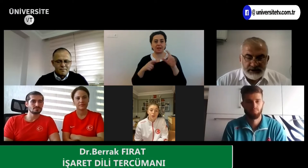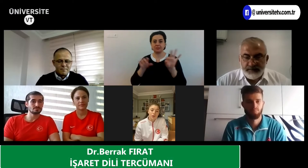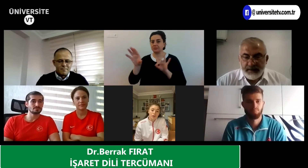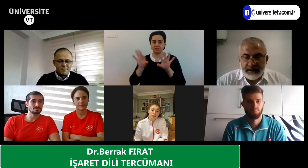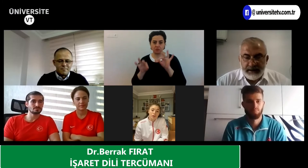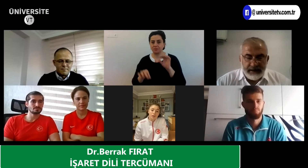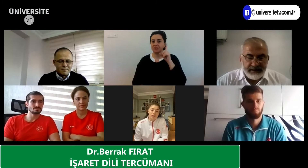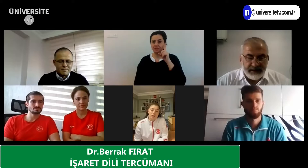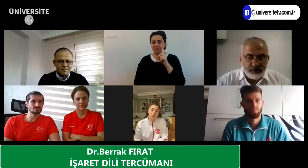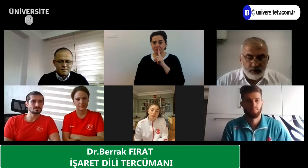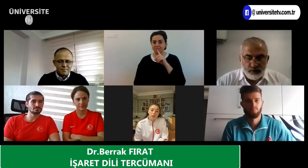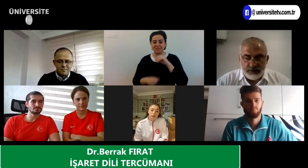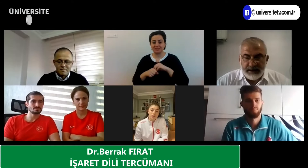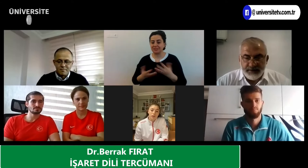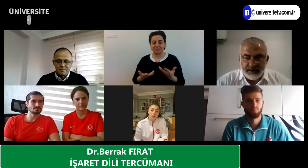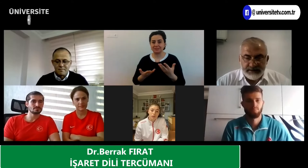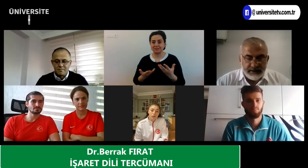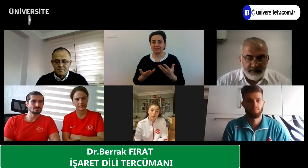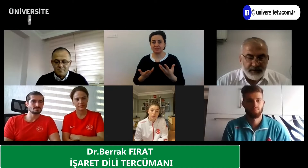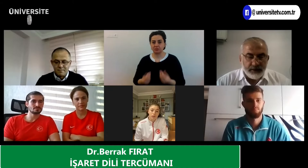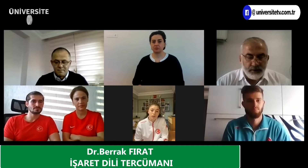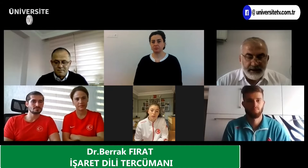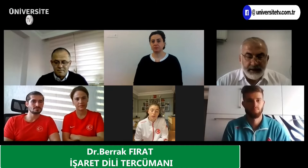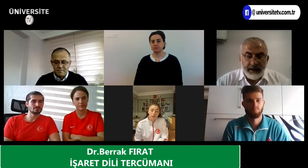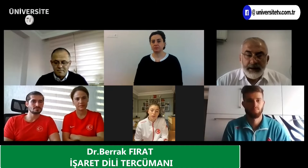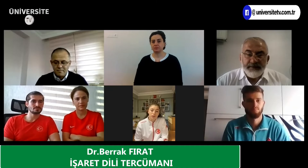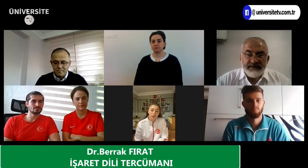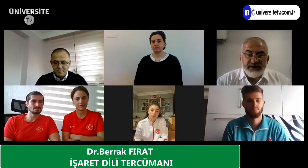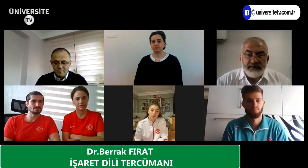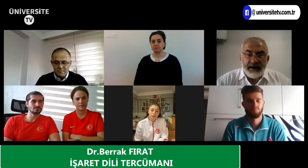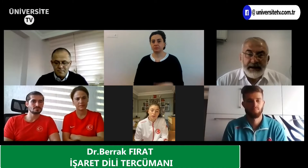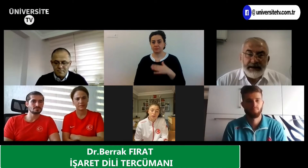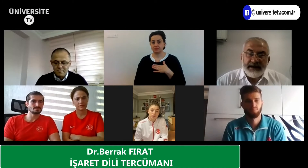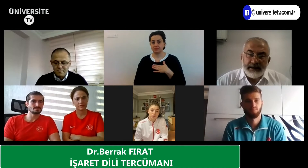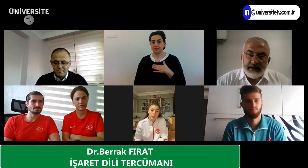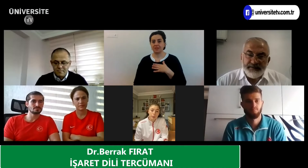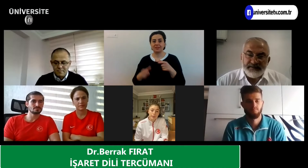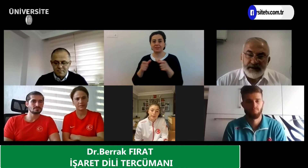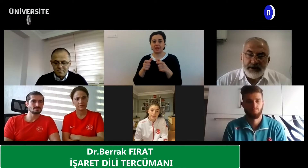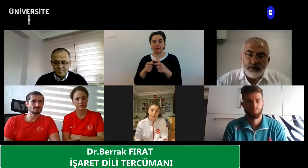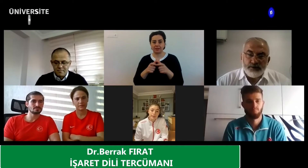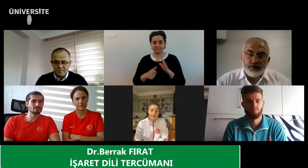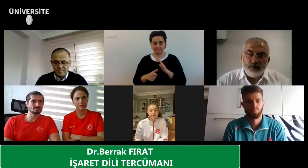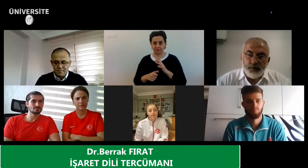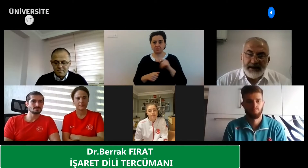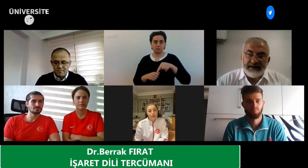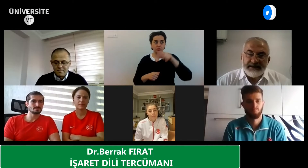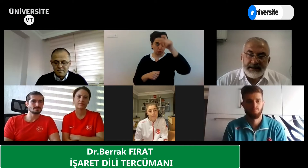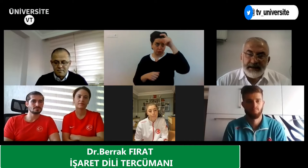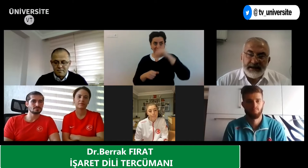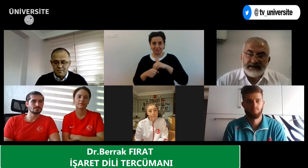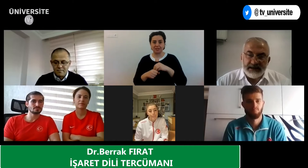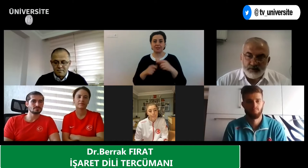alıyoruz? İşitme engellilerde nasıl oluyor diğer branşlardan farklı olarak? Bizim işitme engelli derneklerimiz var. Biliyorsunuz kulüpler